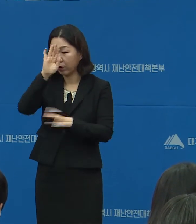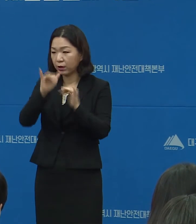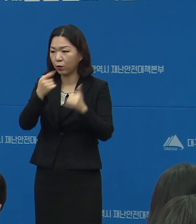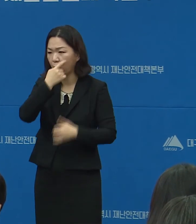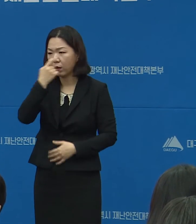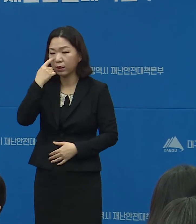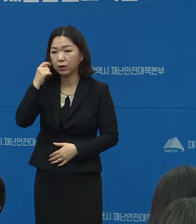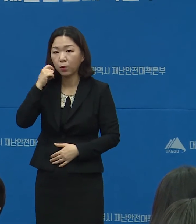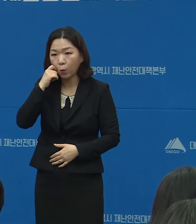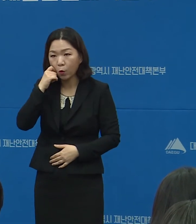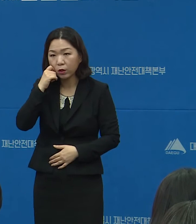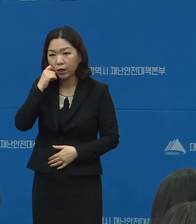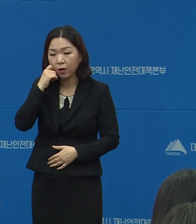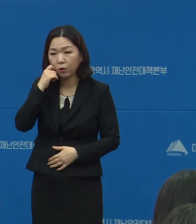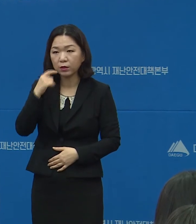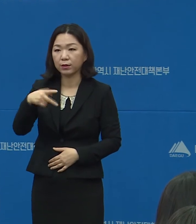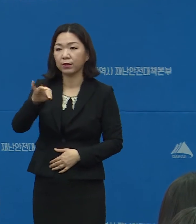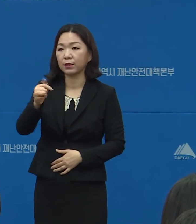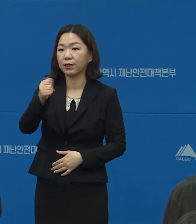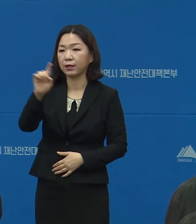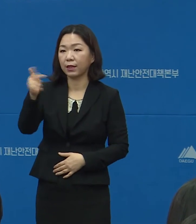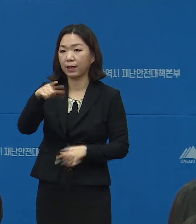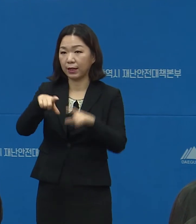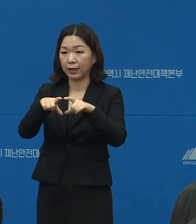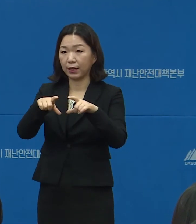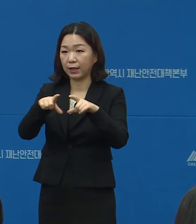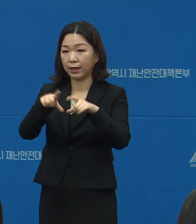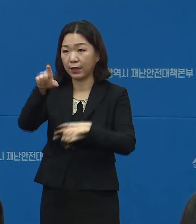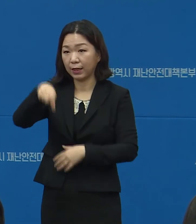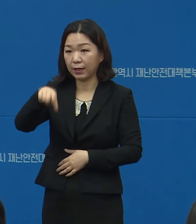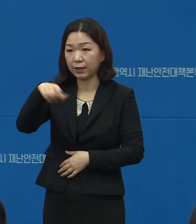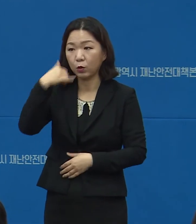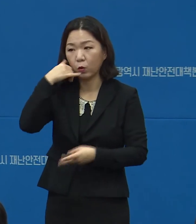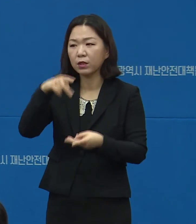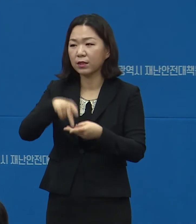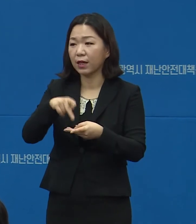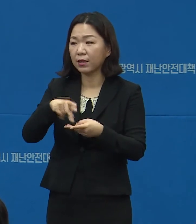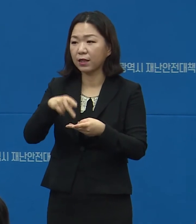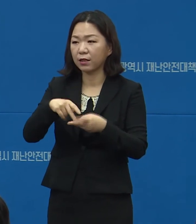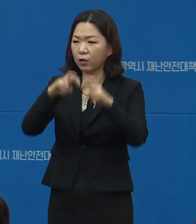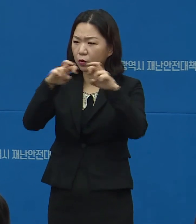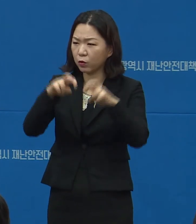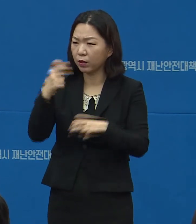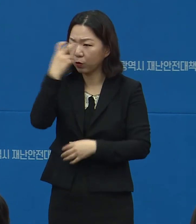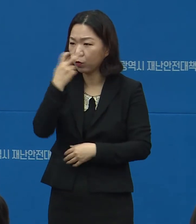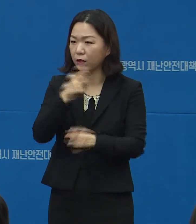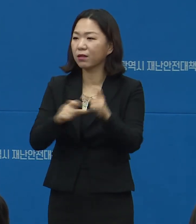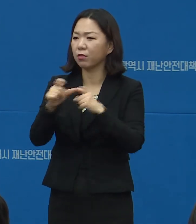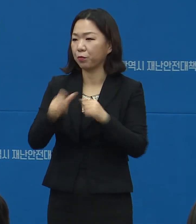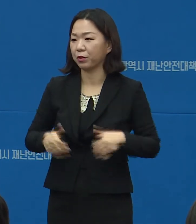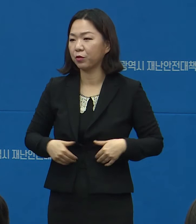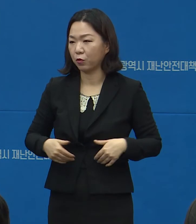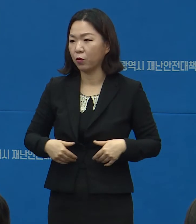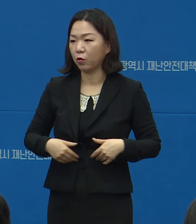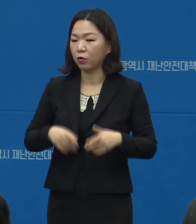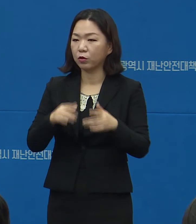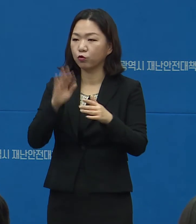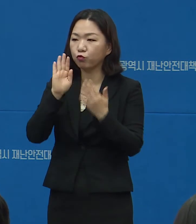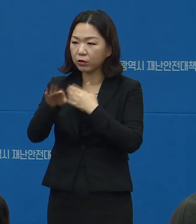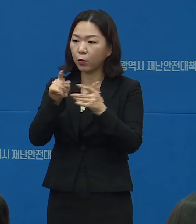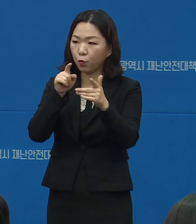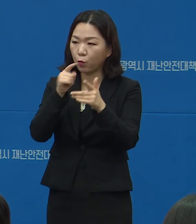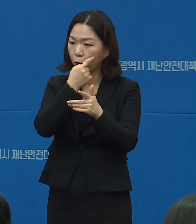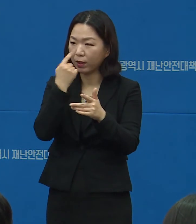못했고요. 지금 신한카드 콜센터인 경우에는 지금 저희가 역학 조사를 다시 좀 더 해봐야지 파악할 수 있을 것 같습니다.